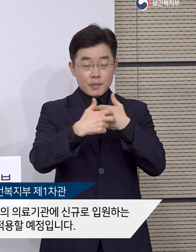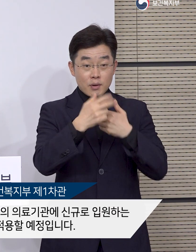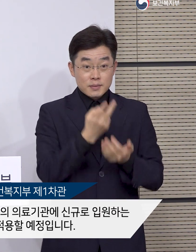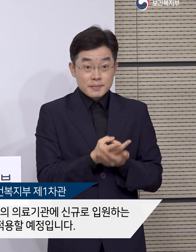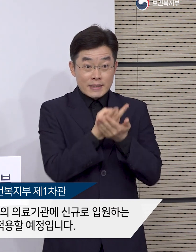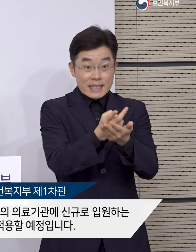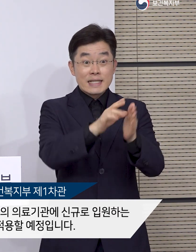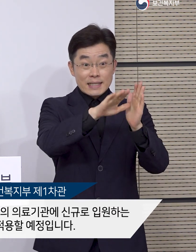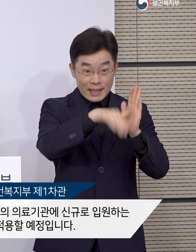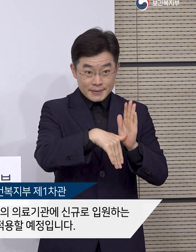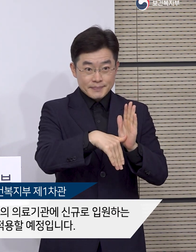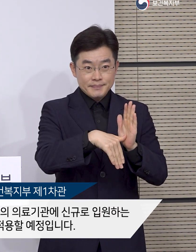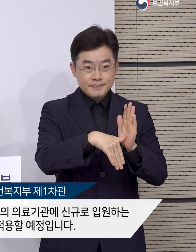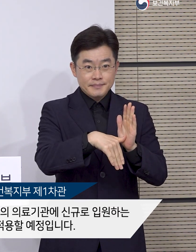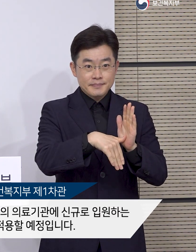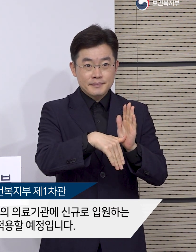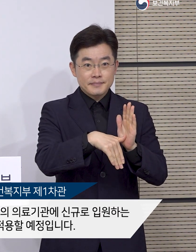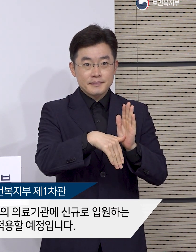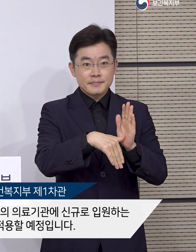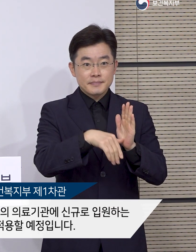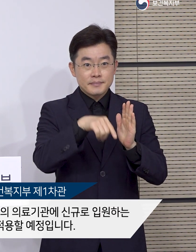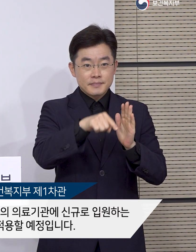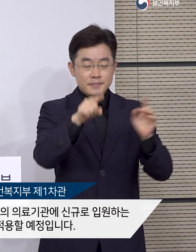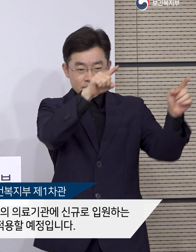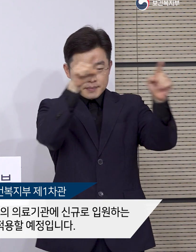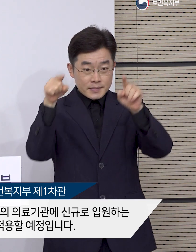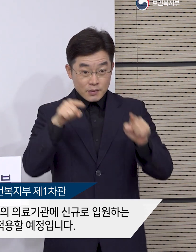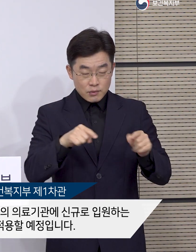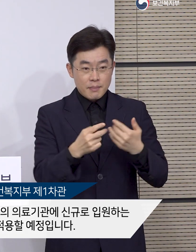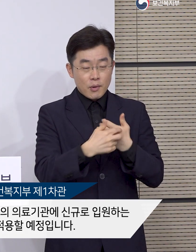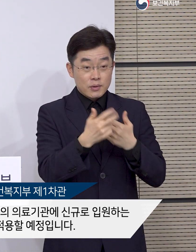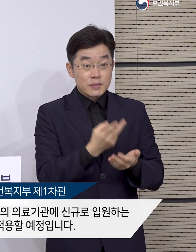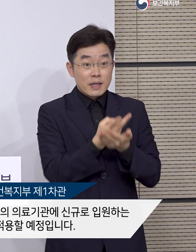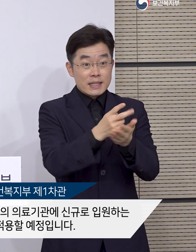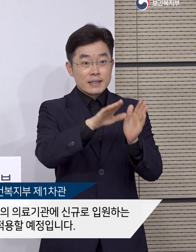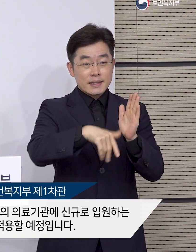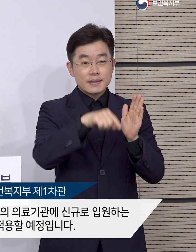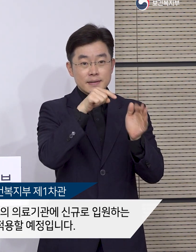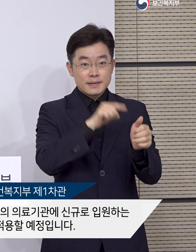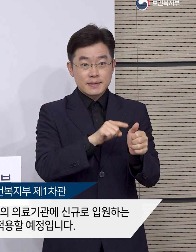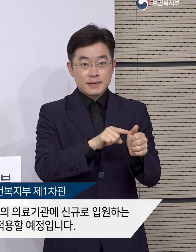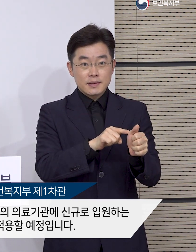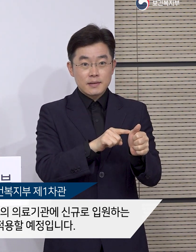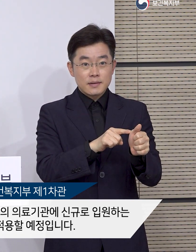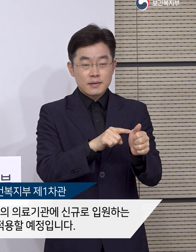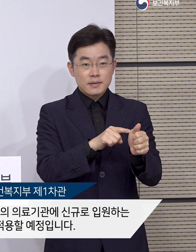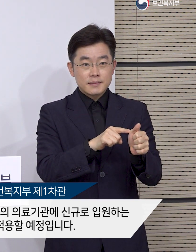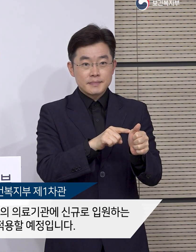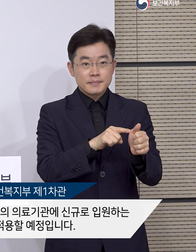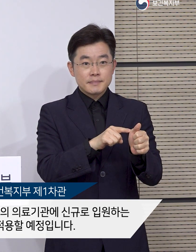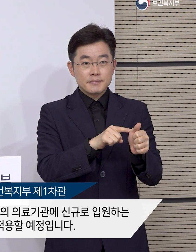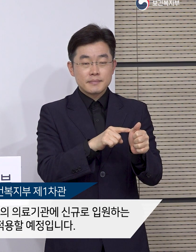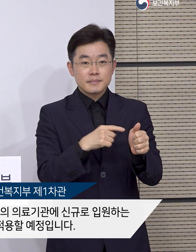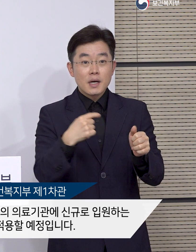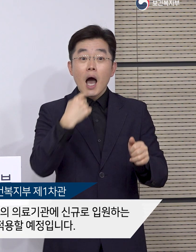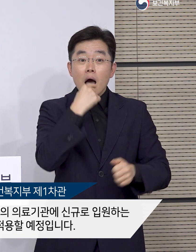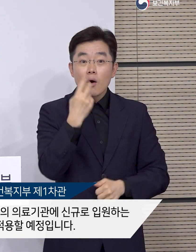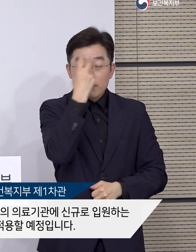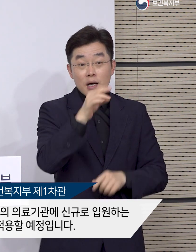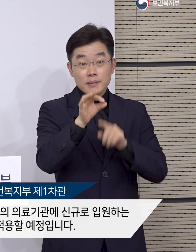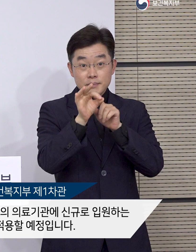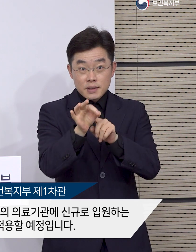따라 정부는 한시적으로 전국 병원급 이상의 의료기관에 신규로 입원하는